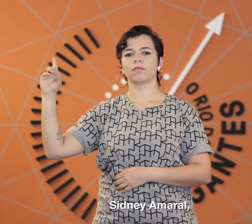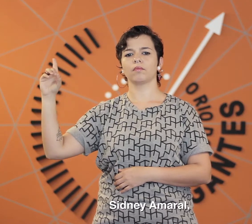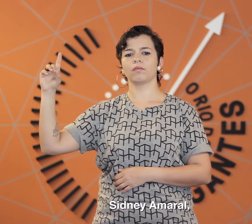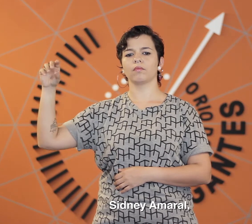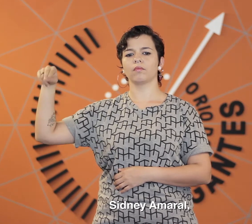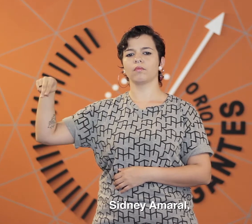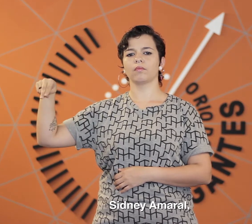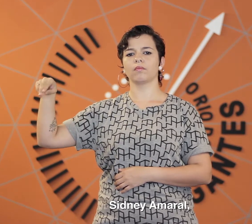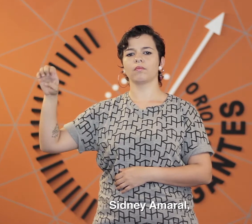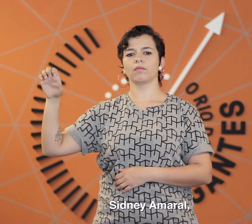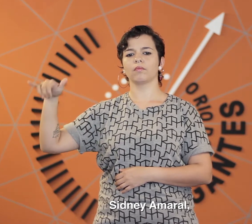Sidney Amaral,